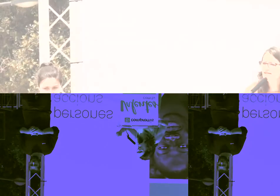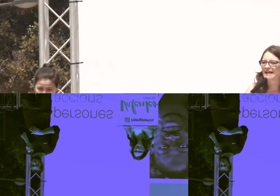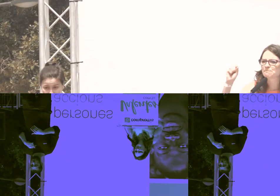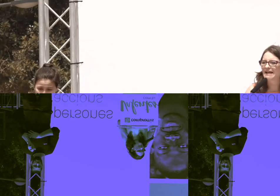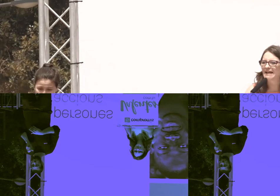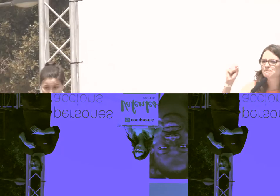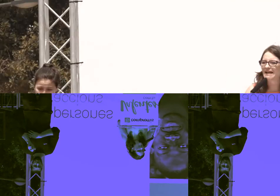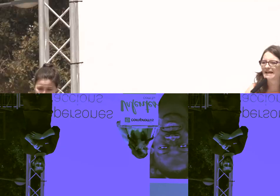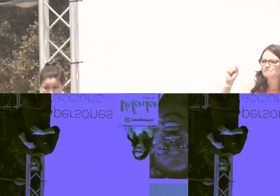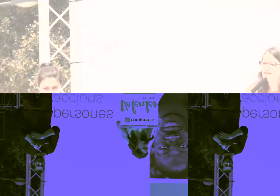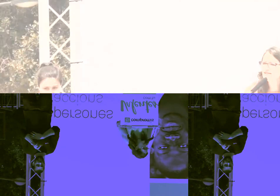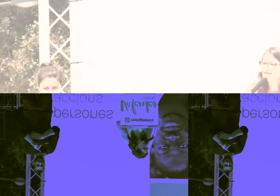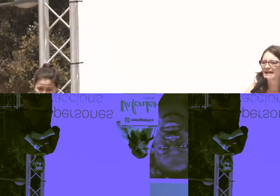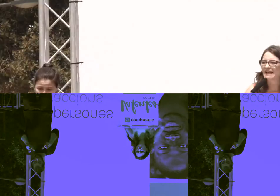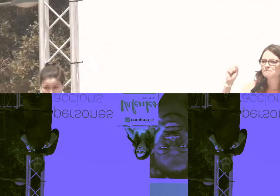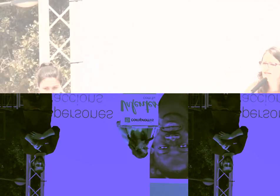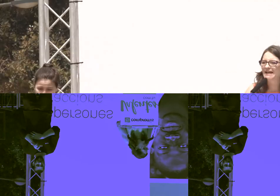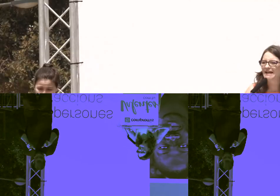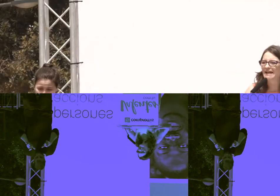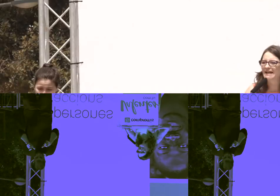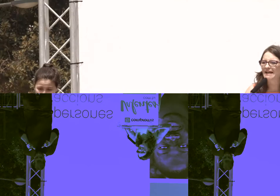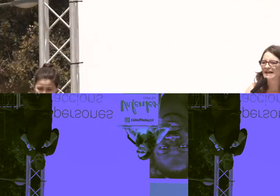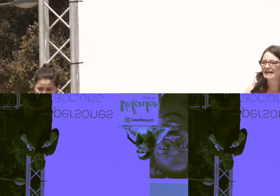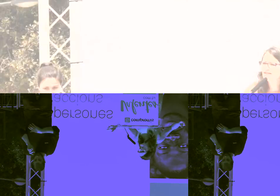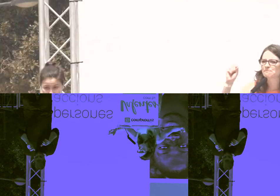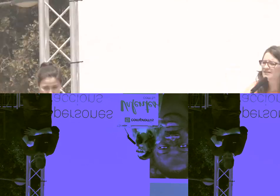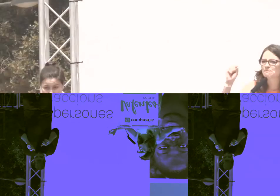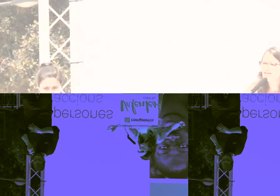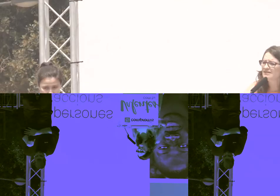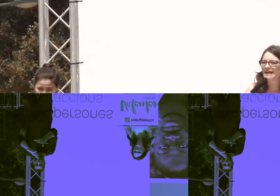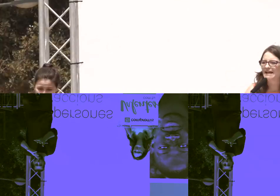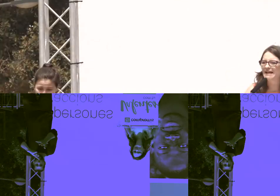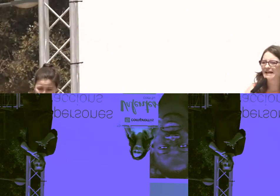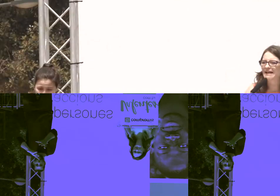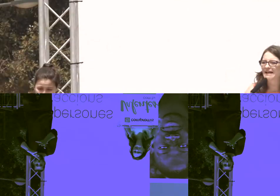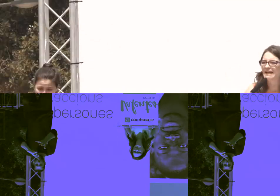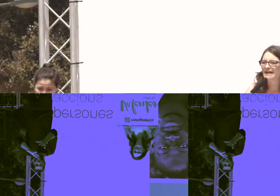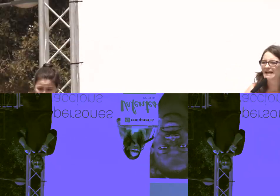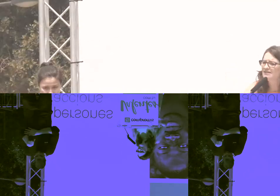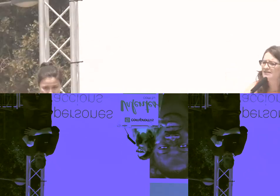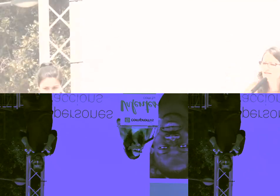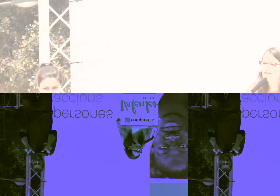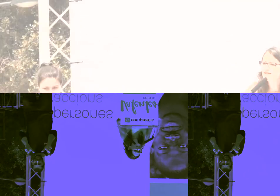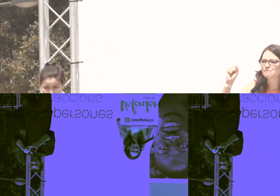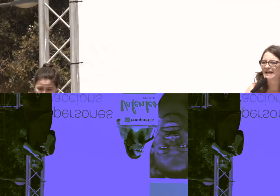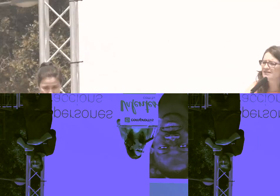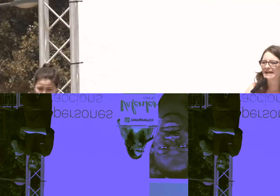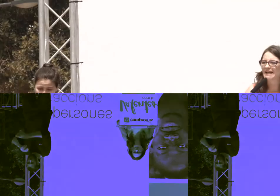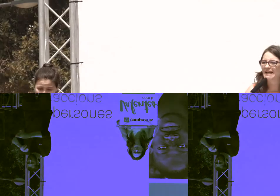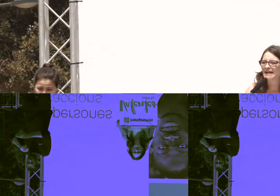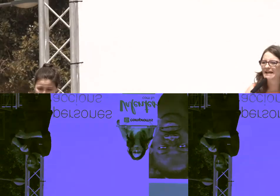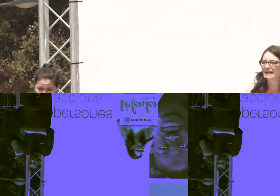i la gent tenia que baixar la cara perquè totes les notícies que eixien als telediaris i en els diaris eren